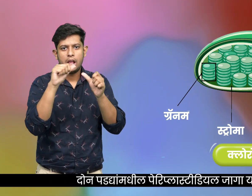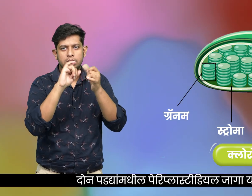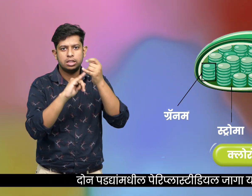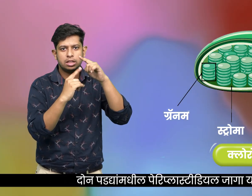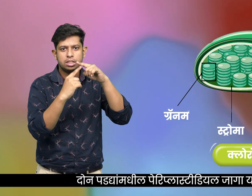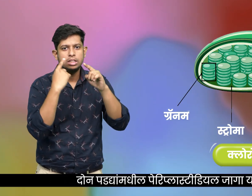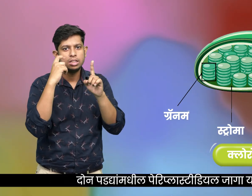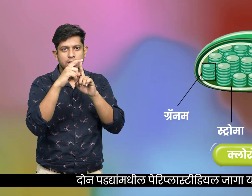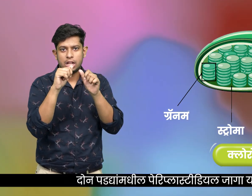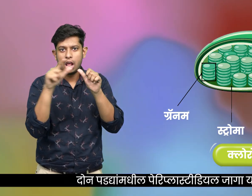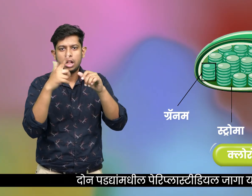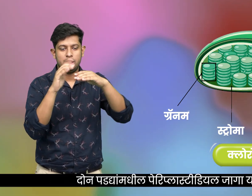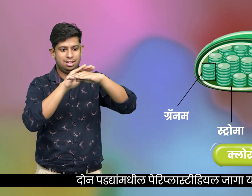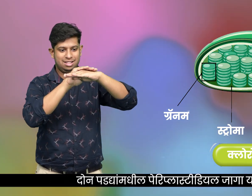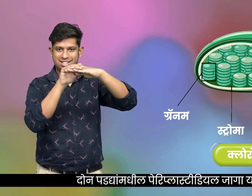पेरिप्लॉस्टिडियल जागा यांत्रिक